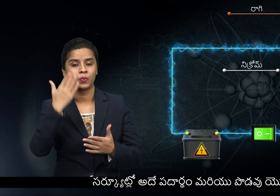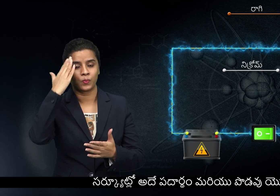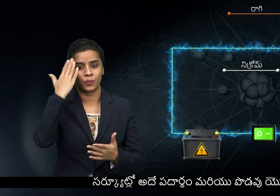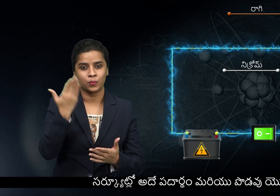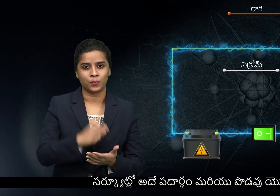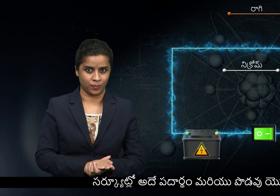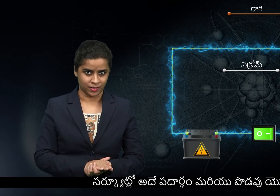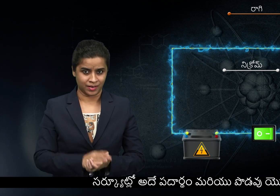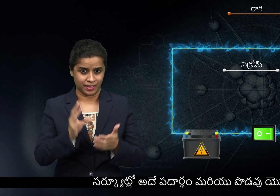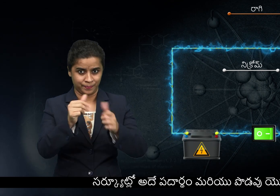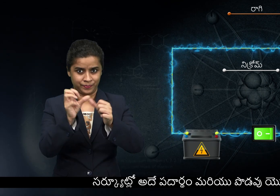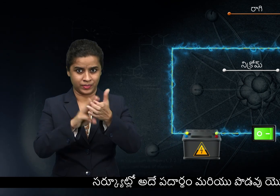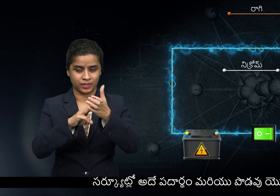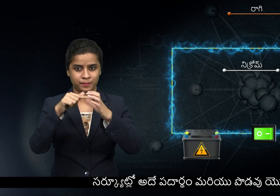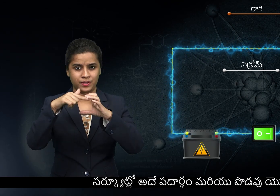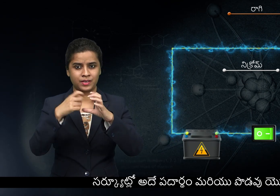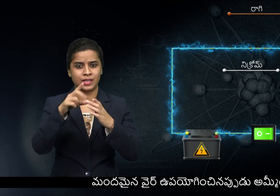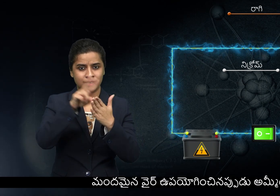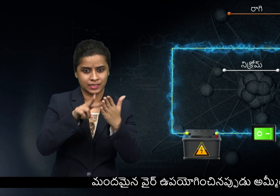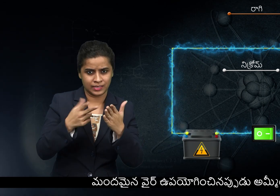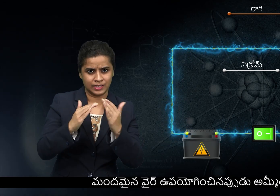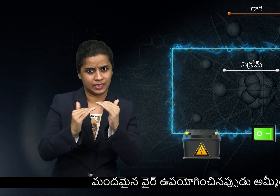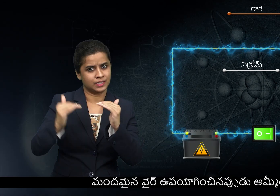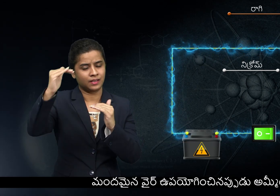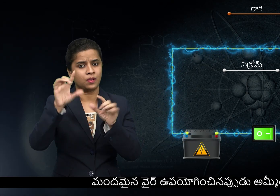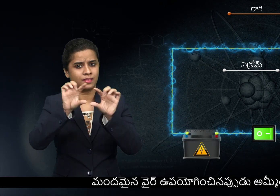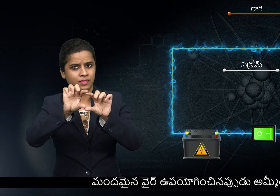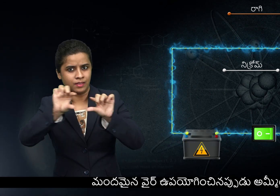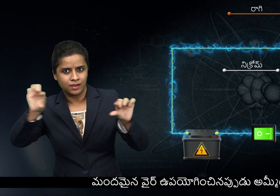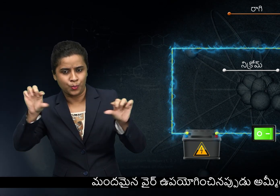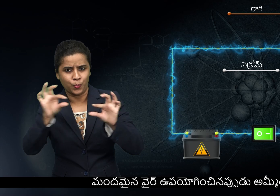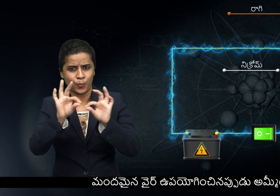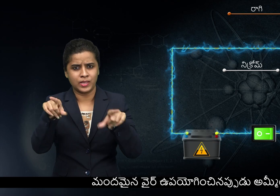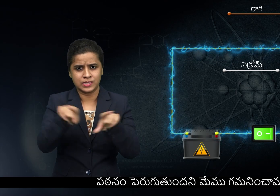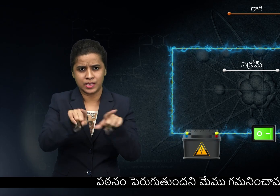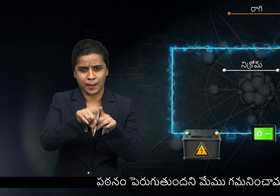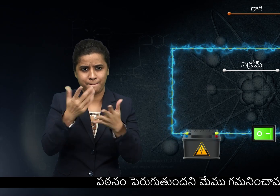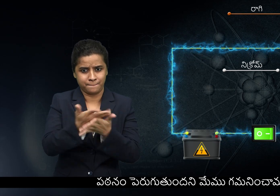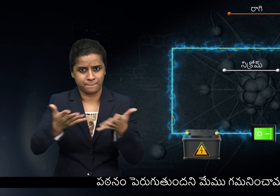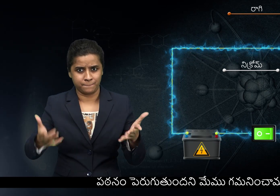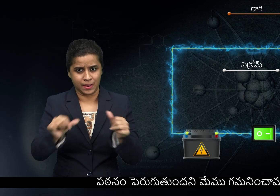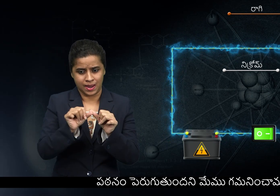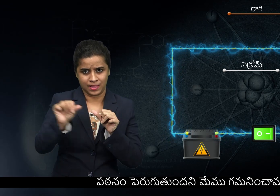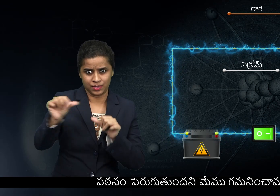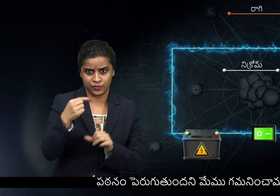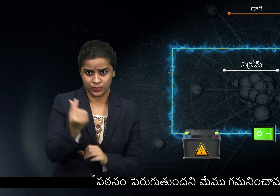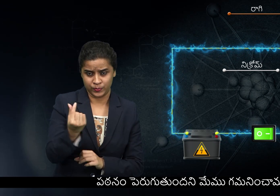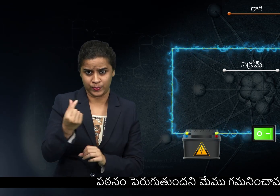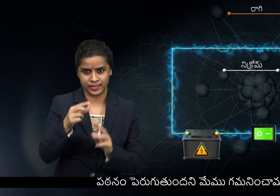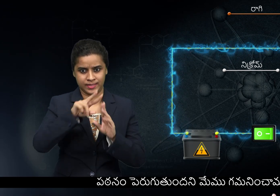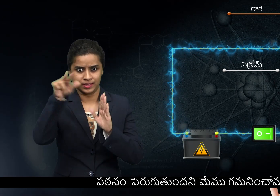సర్క్యూట్లో అదే పదార్థం మరియు పొడవు యొక్క మందమైన వైర్ ఉపయోగించినప్పుడు అమ్మీటర్ పఠనం పెరుగుతుందని